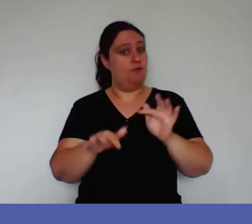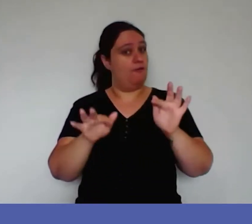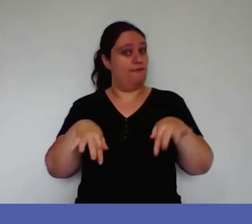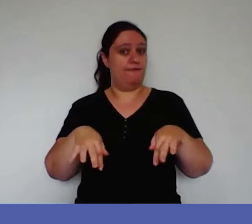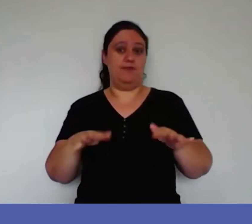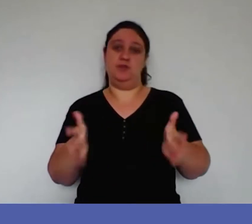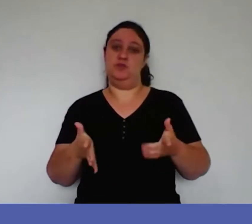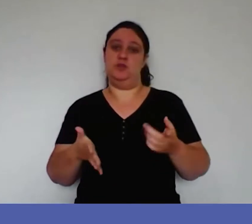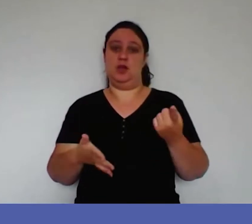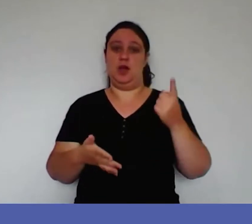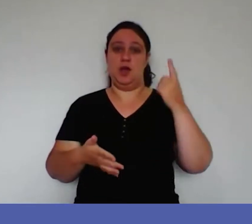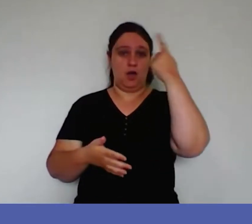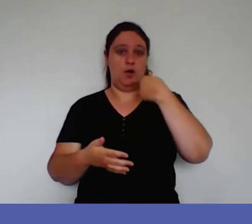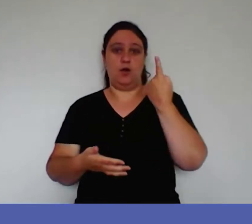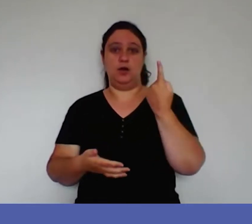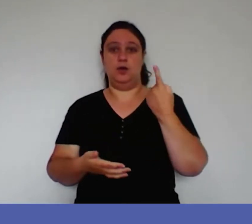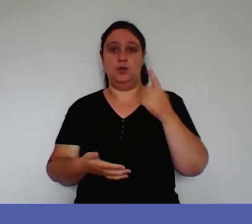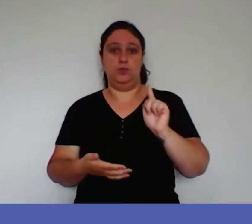Em 2018,